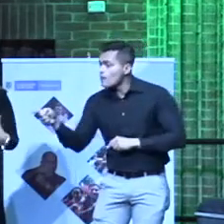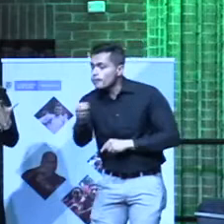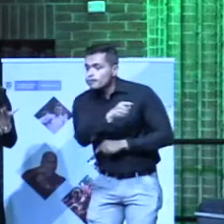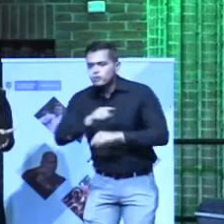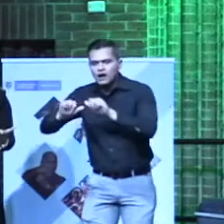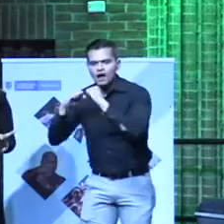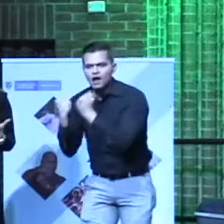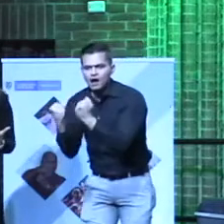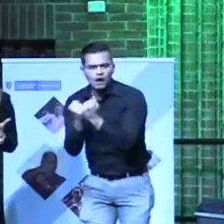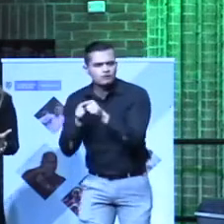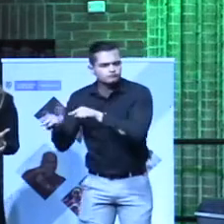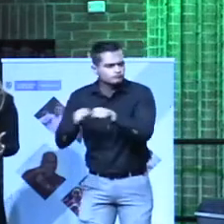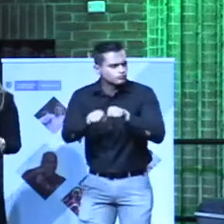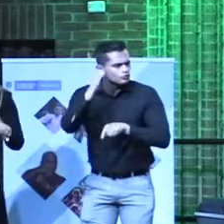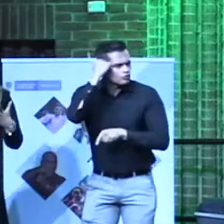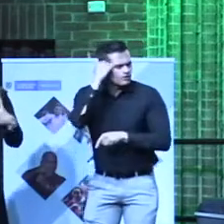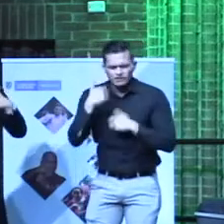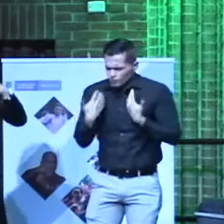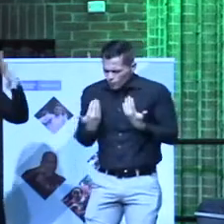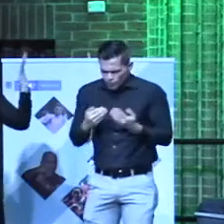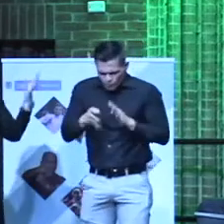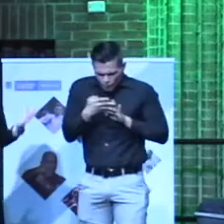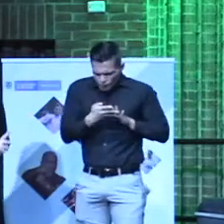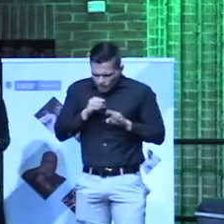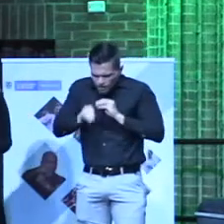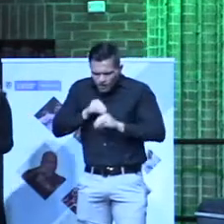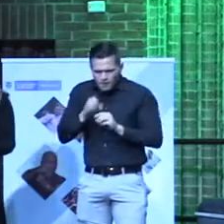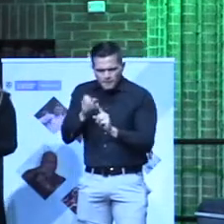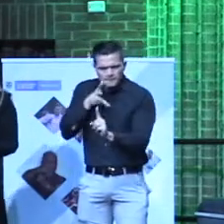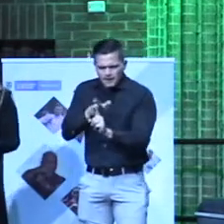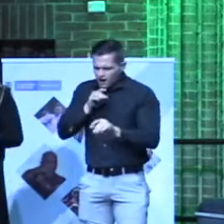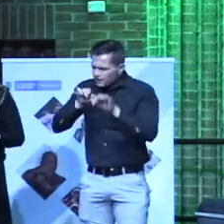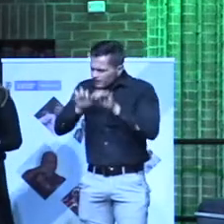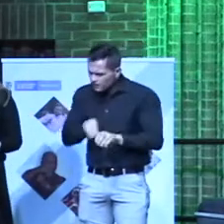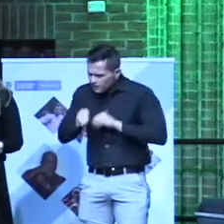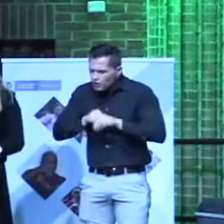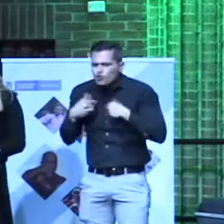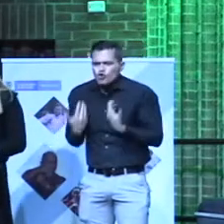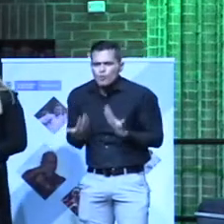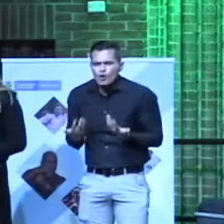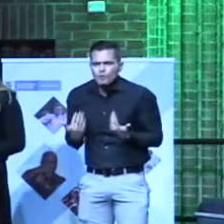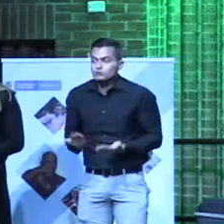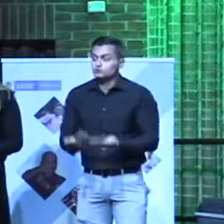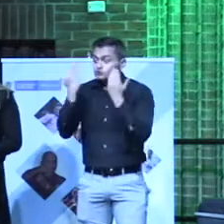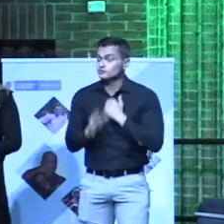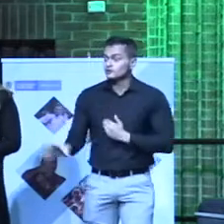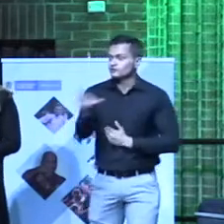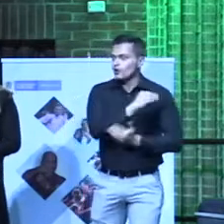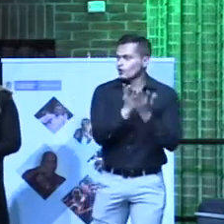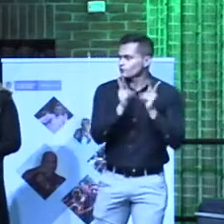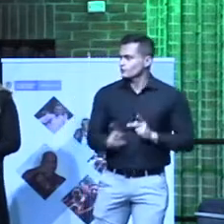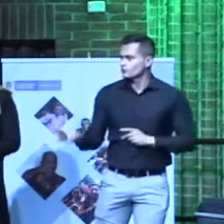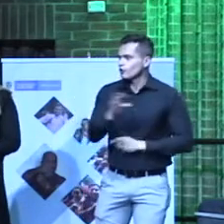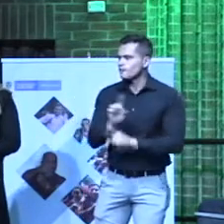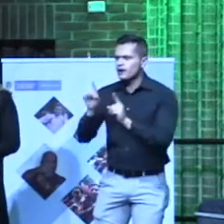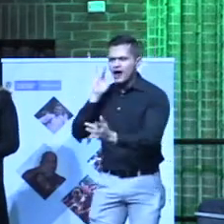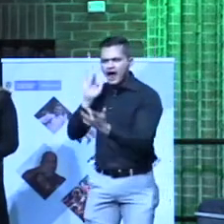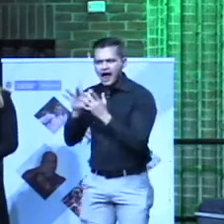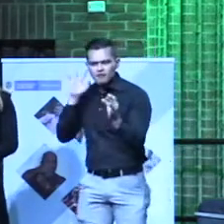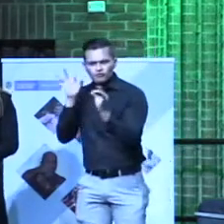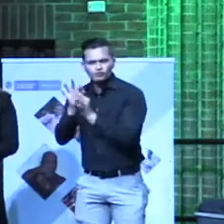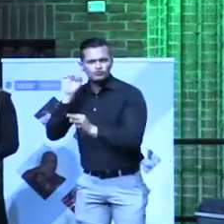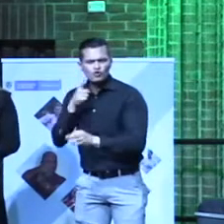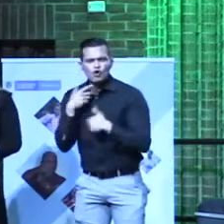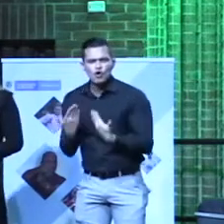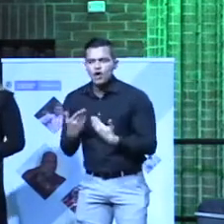nos preguntaban cómo diligenciar el PIAR. El PIAR es una herramienta que sirve para todos los estudiantes, pero ¿cómo hacerlo para los estudiantes sordos? Y aquí